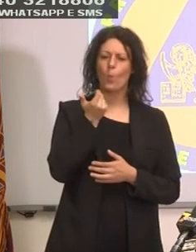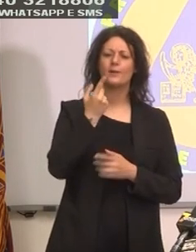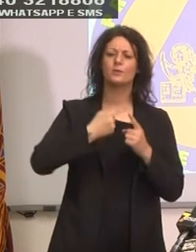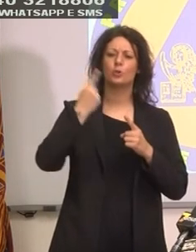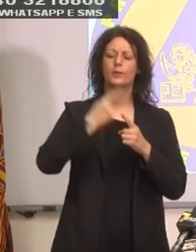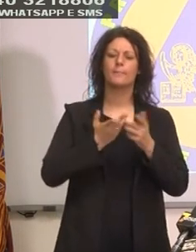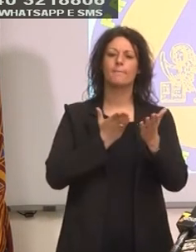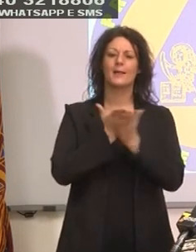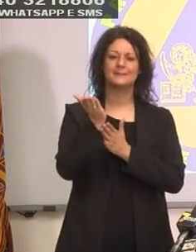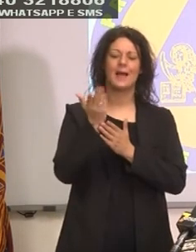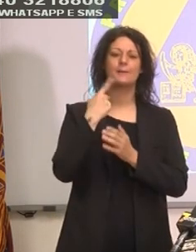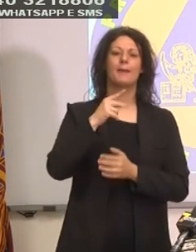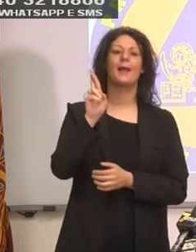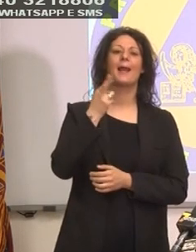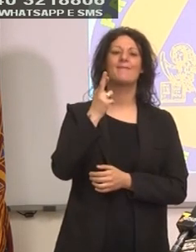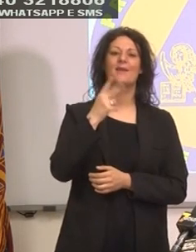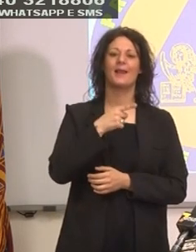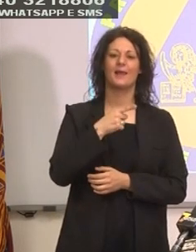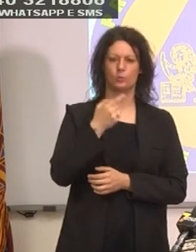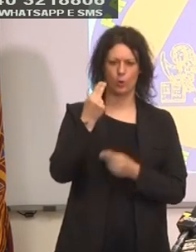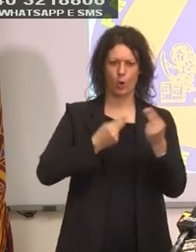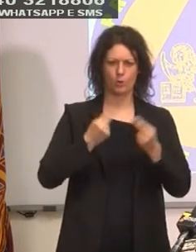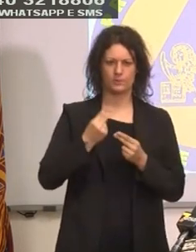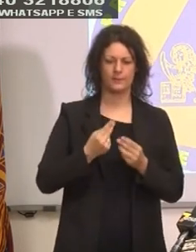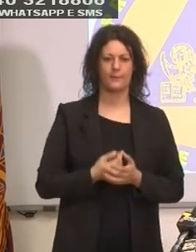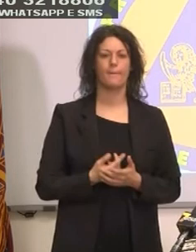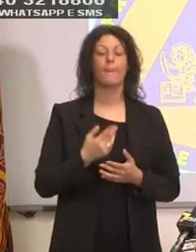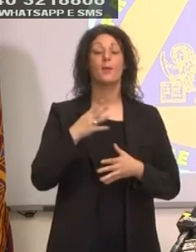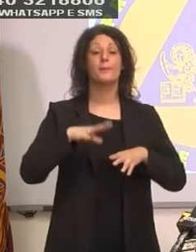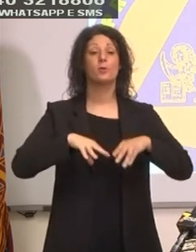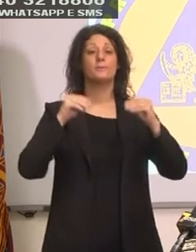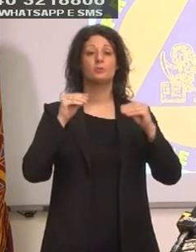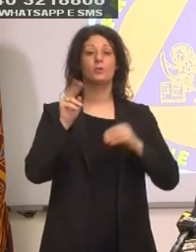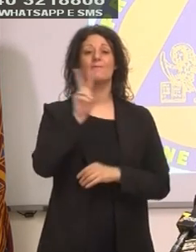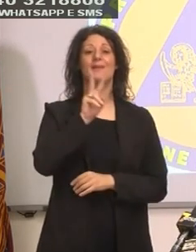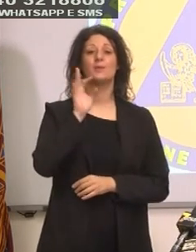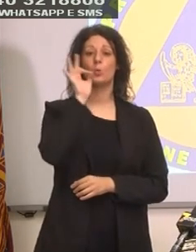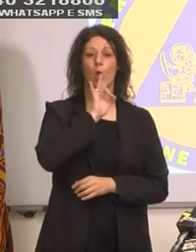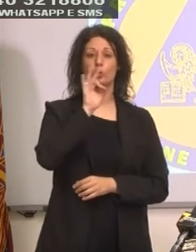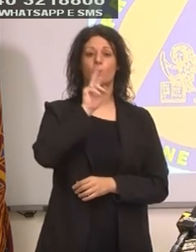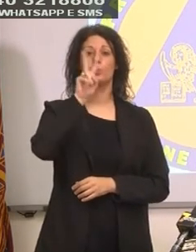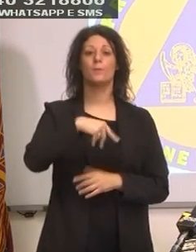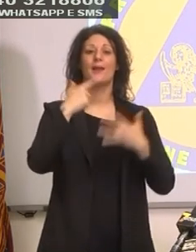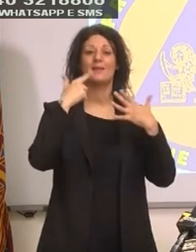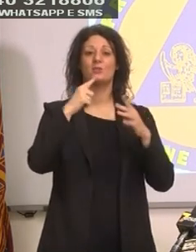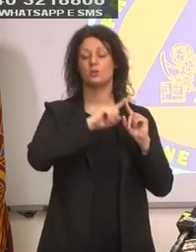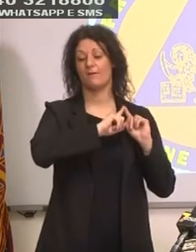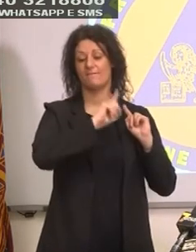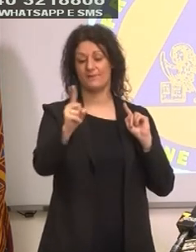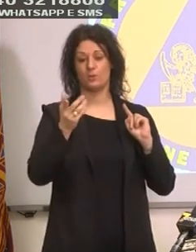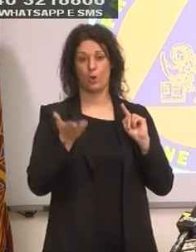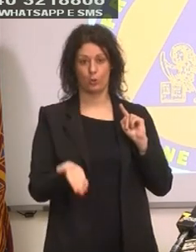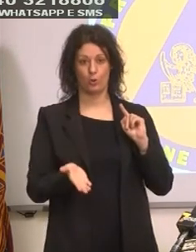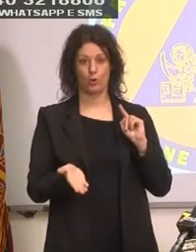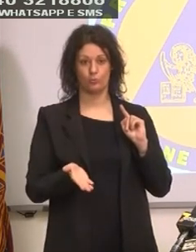Contali. Tra i 950 e i 1000. Comincia a contarli. Dal 22 ottobre 2017 ad oggi, quindi sono quasi